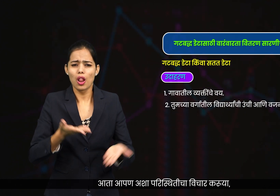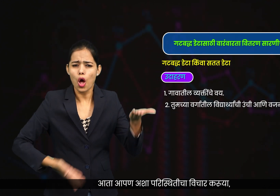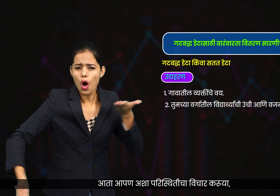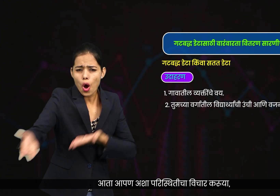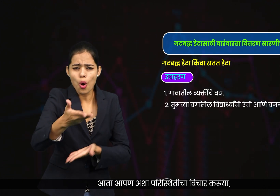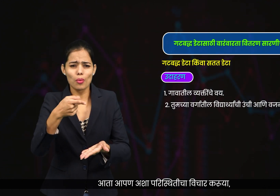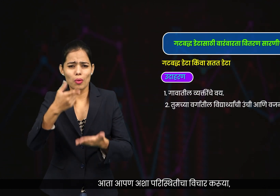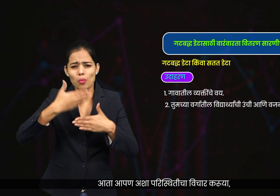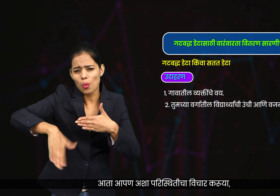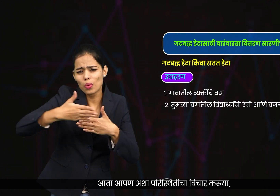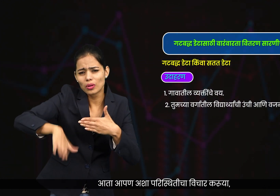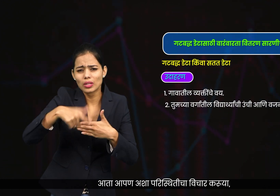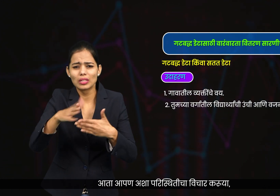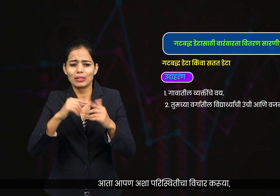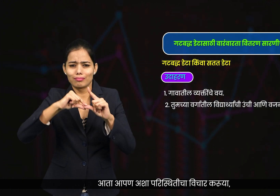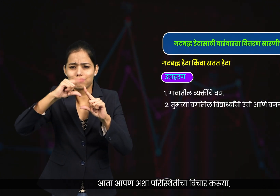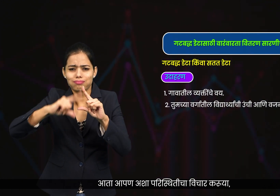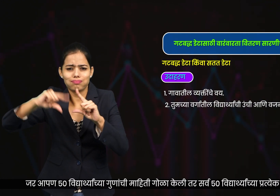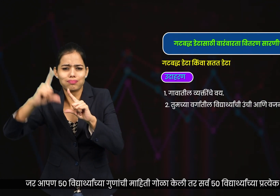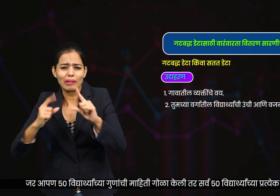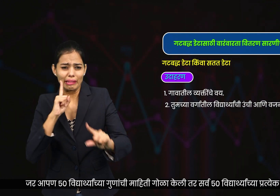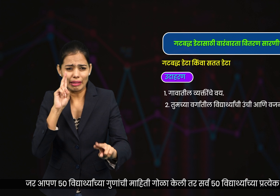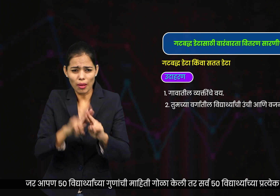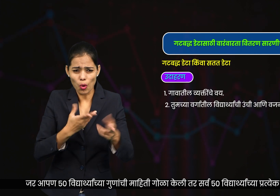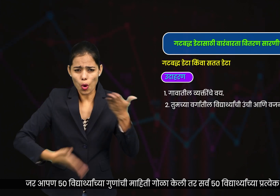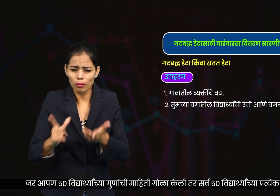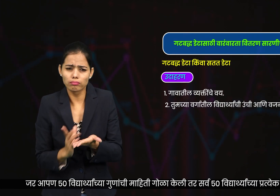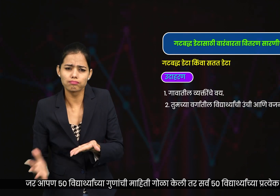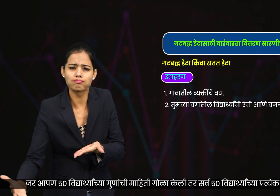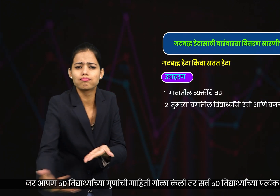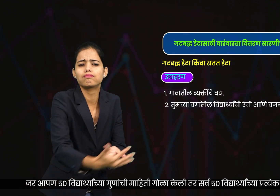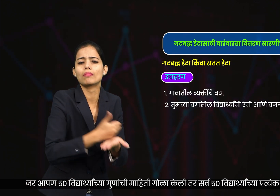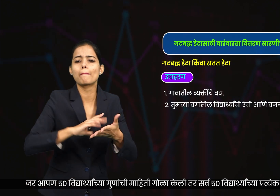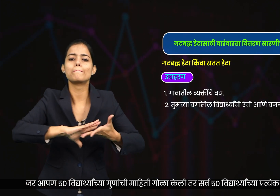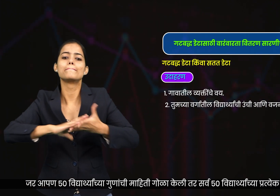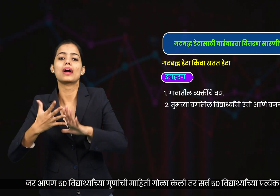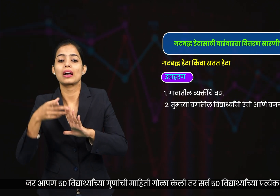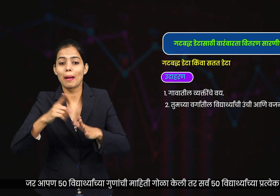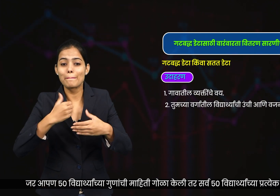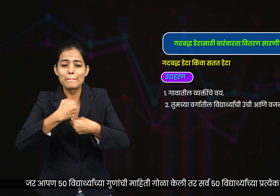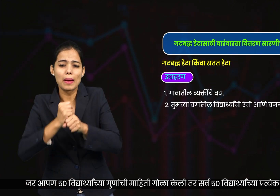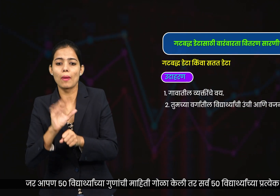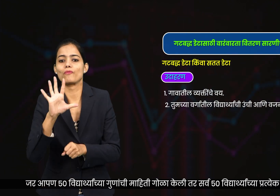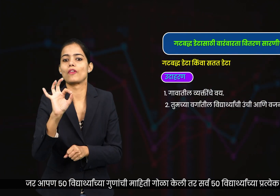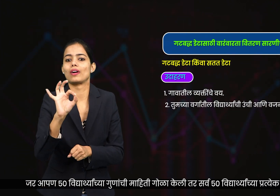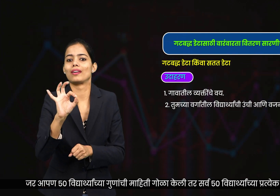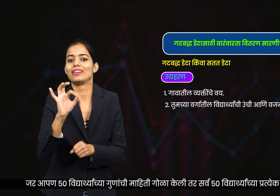आता आपण अशा परिस्थितीचा विचार करूया, जर आपण 50 विद्यार्थ्यांच्या गुणांची माहिती गोळा केली तर सर्व